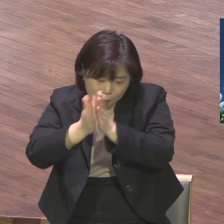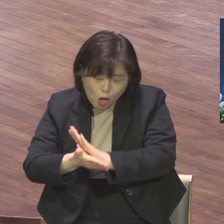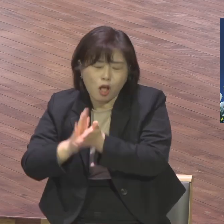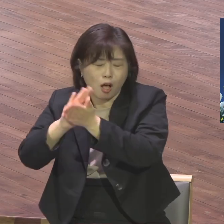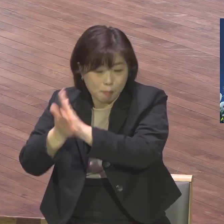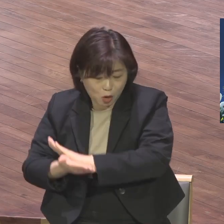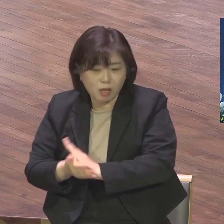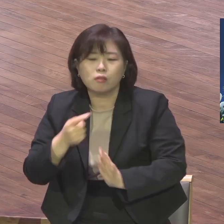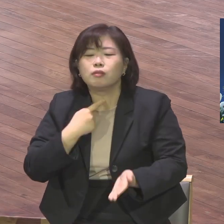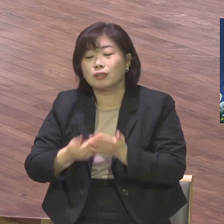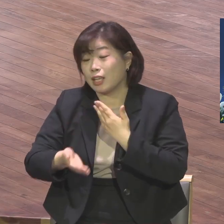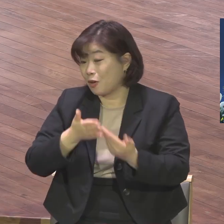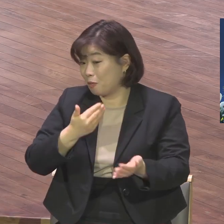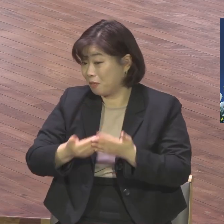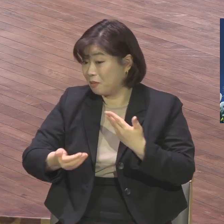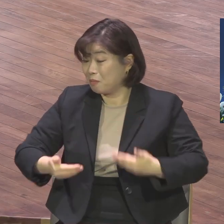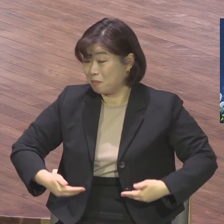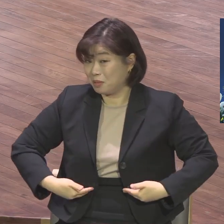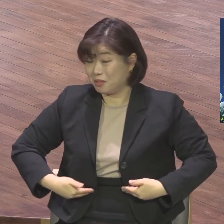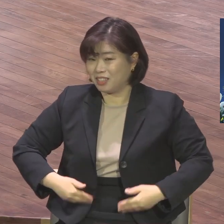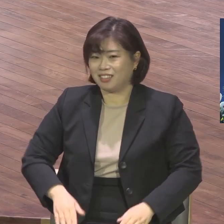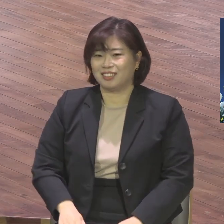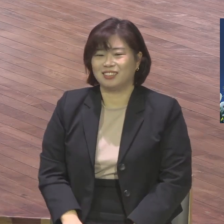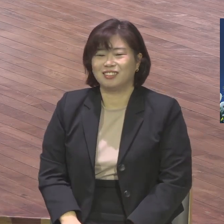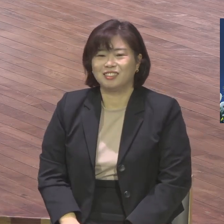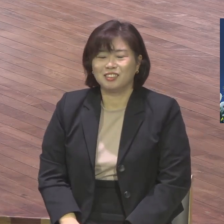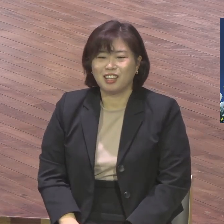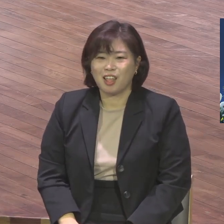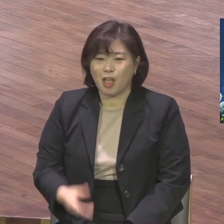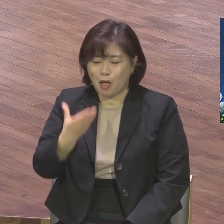잔치집이요. 그런 분위기야. 내가 가기만 하면